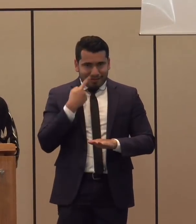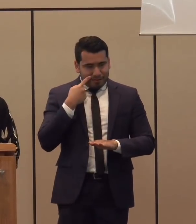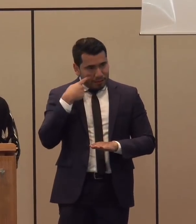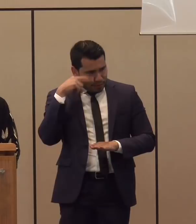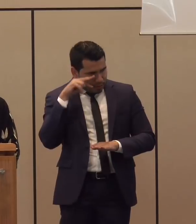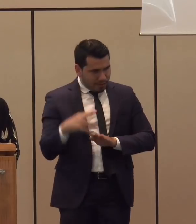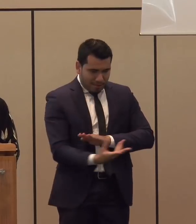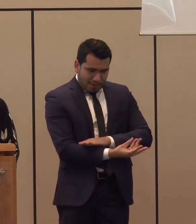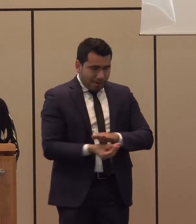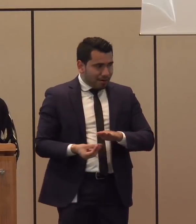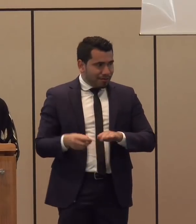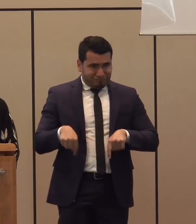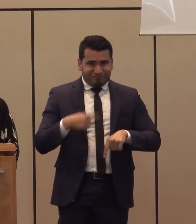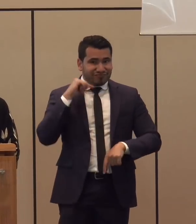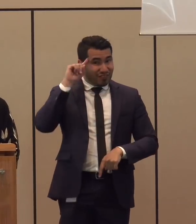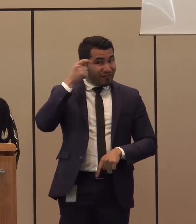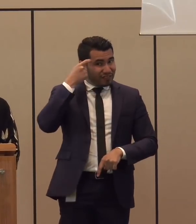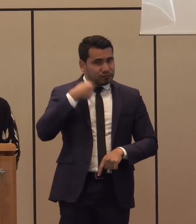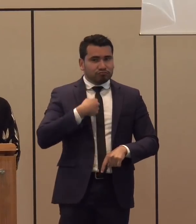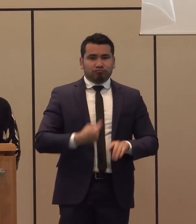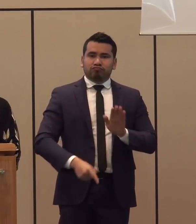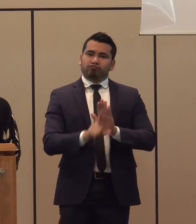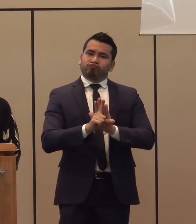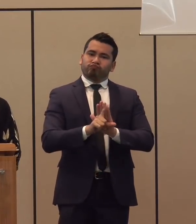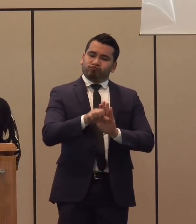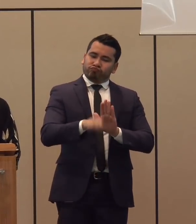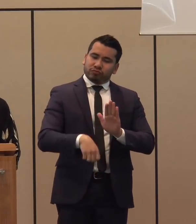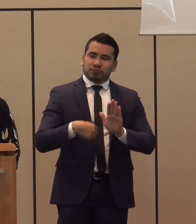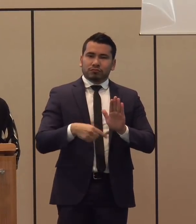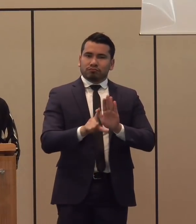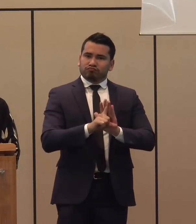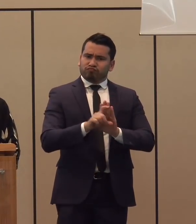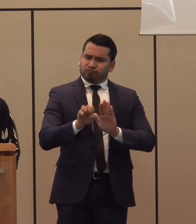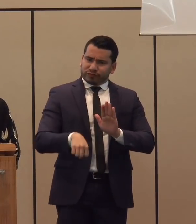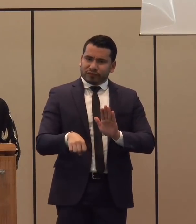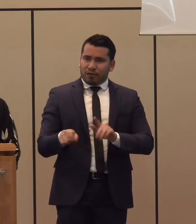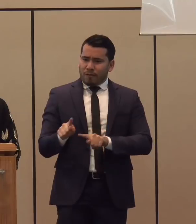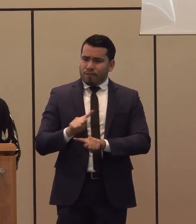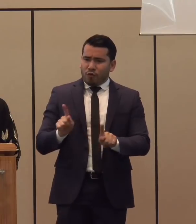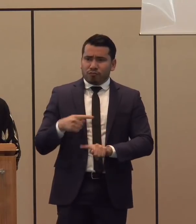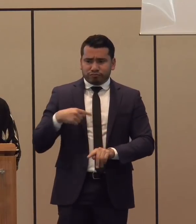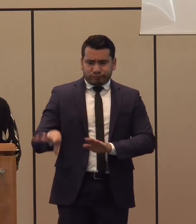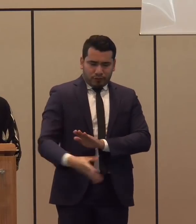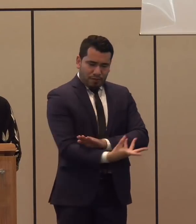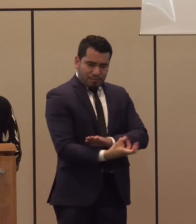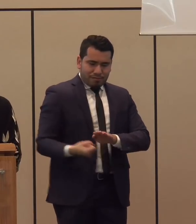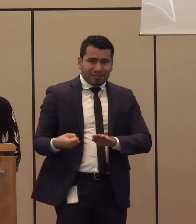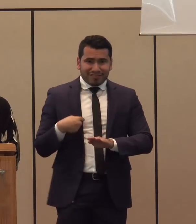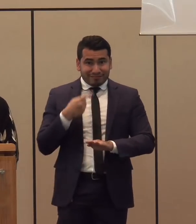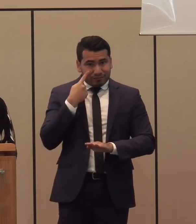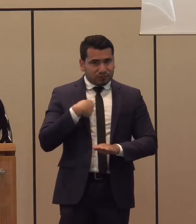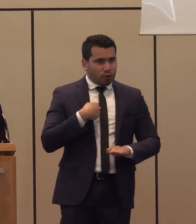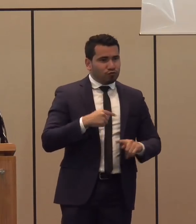aprobó una ley anti contrabando que le dio mucho más poderes digamos al ejecutivo para